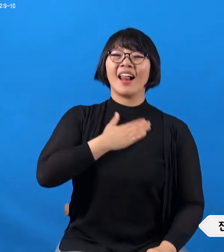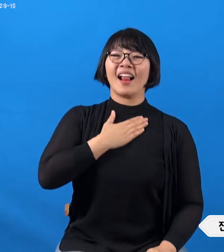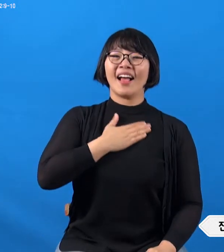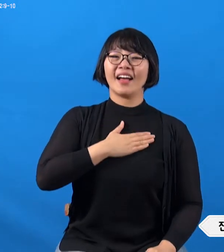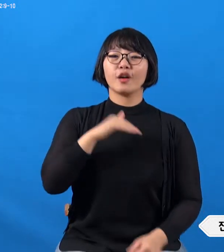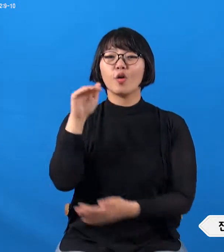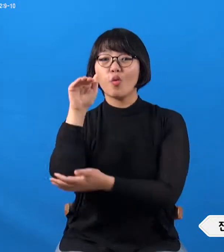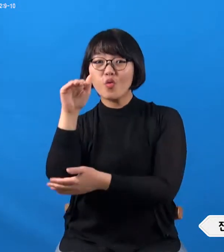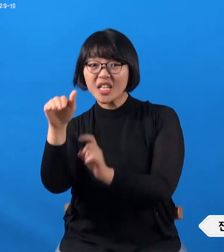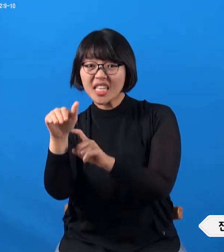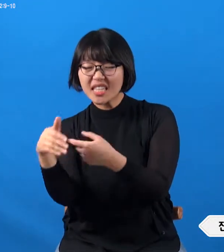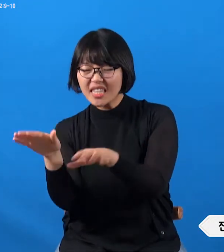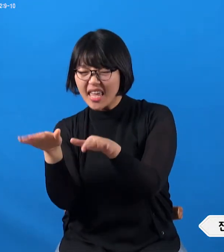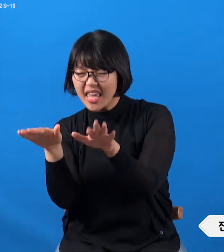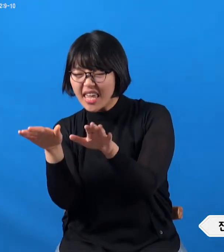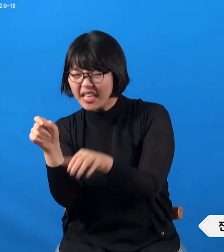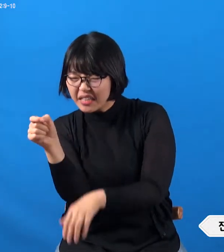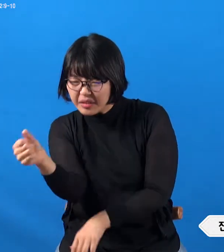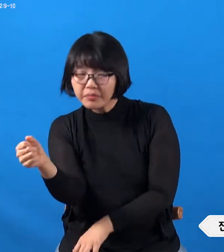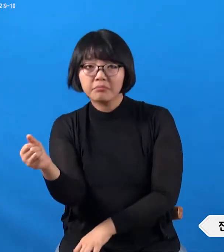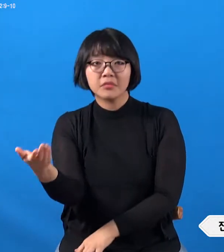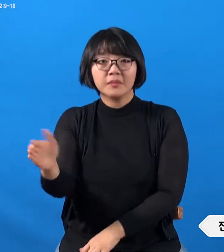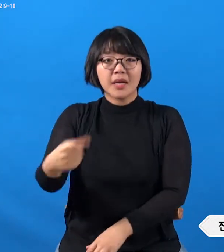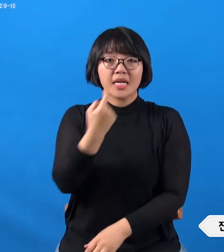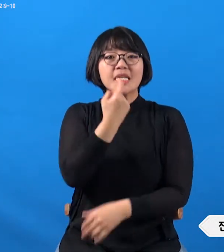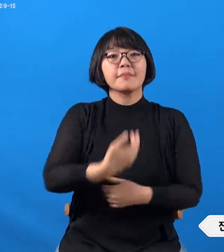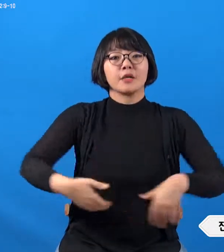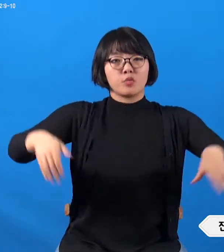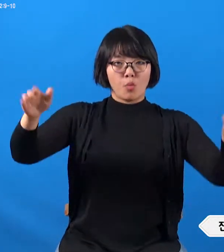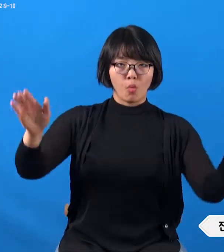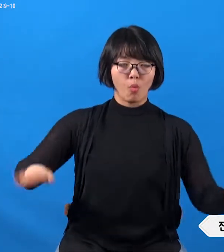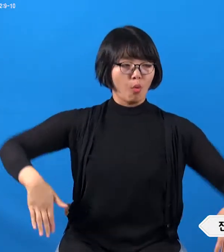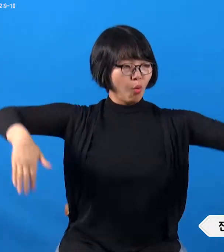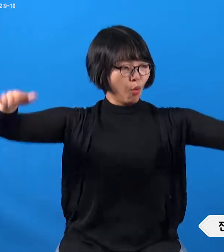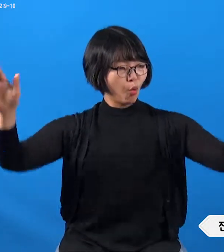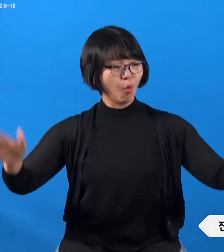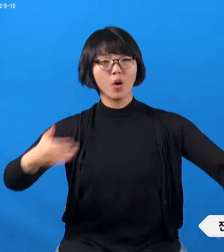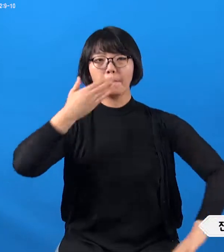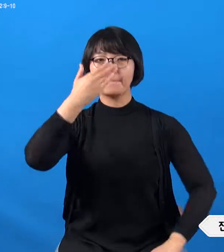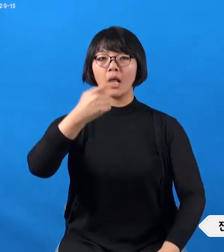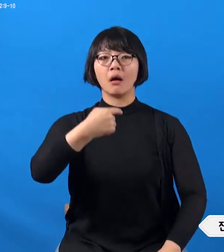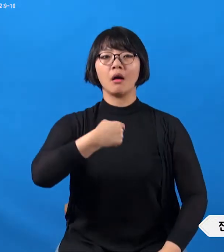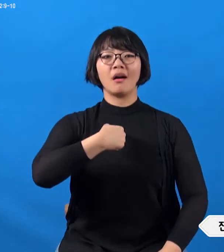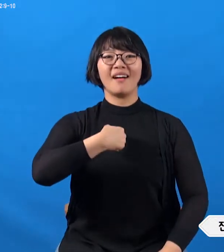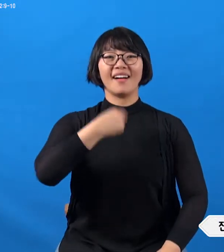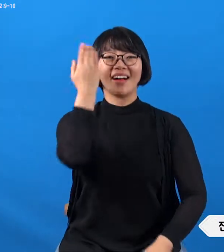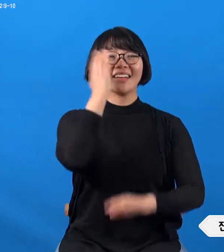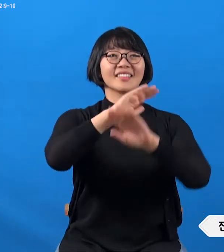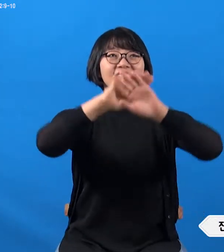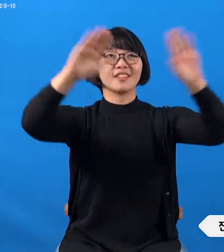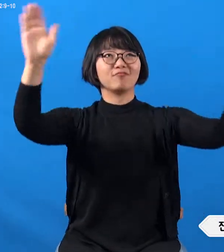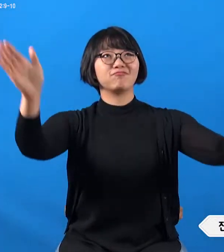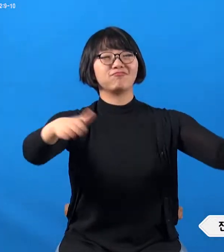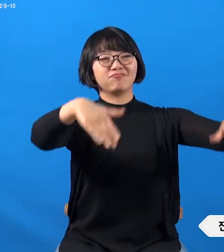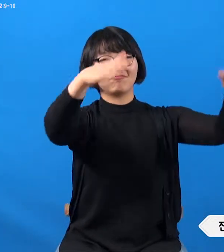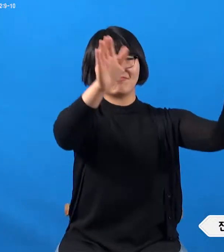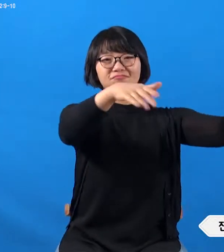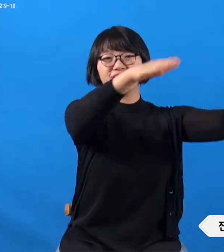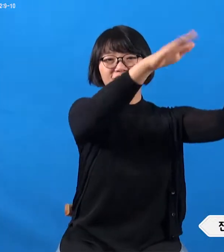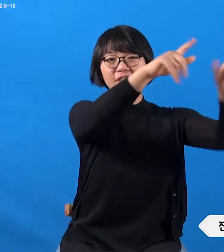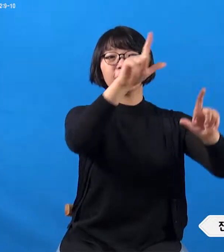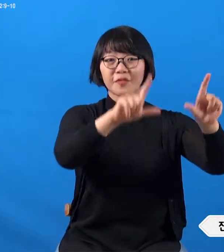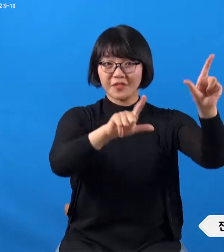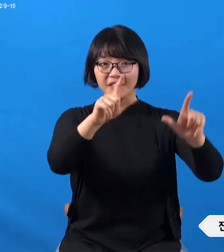날 수 없는 모리가 아니라, 아니, 백조였던 그가 하늘을 향해 날아갑니다.